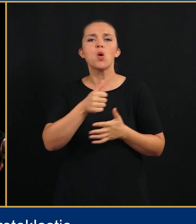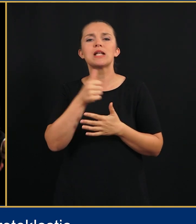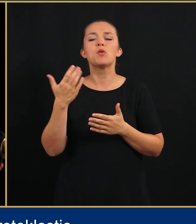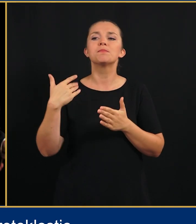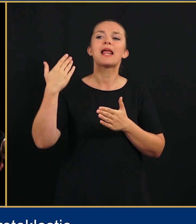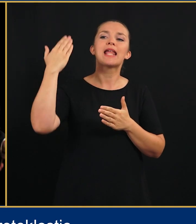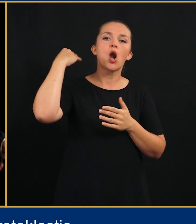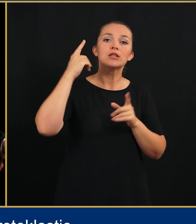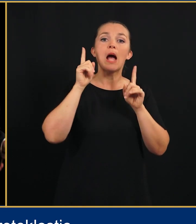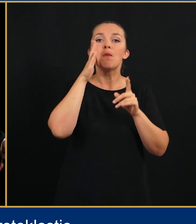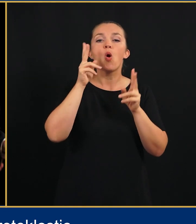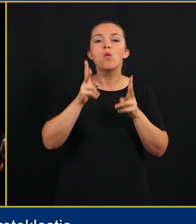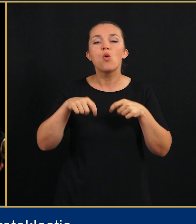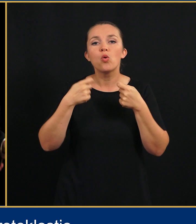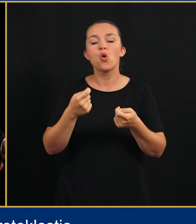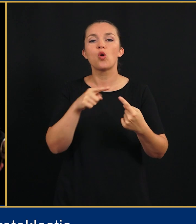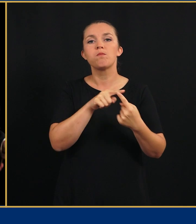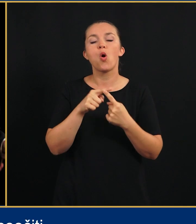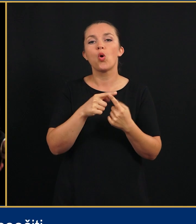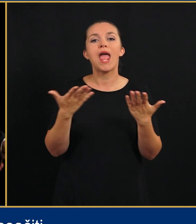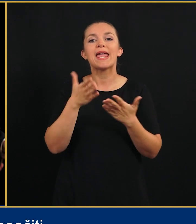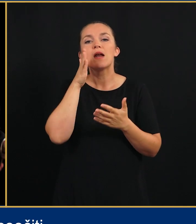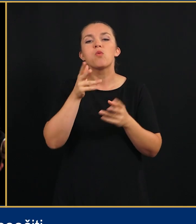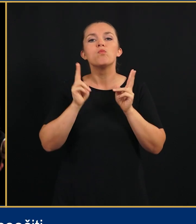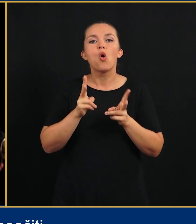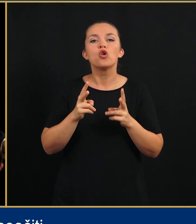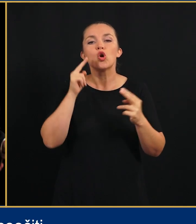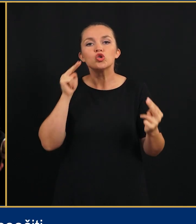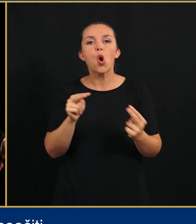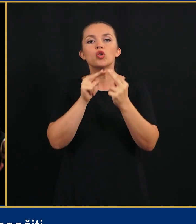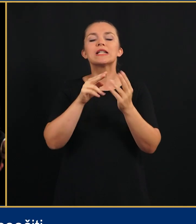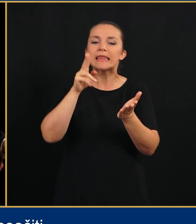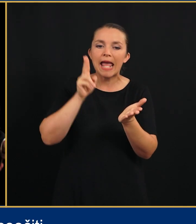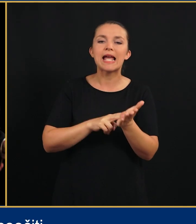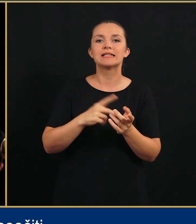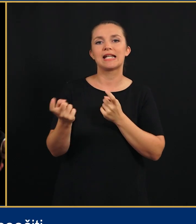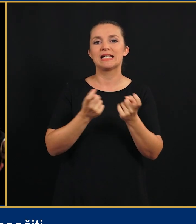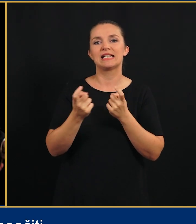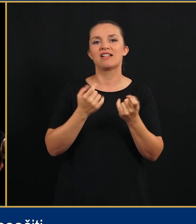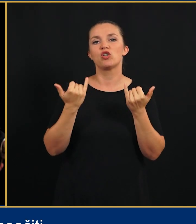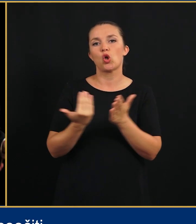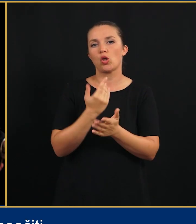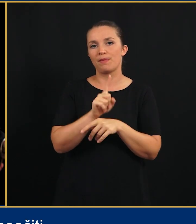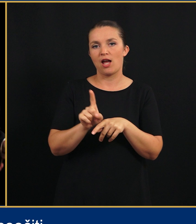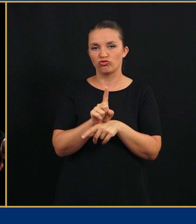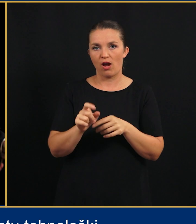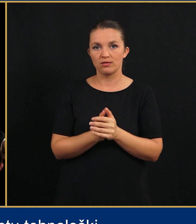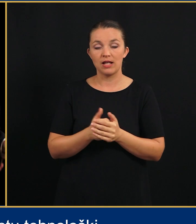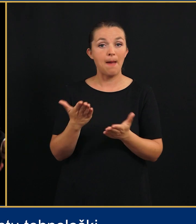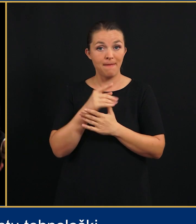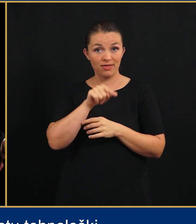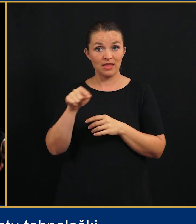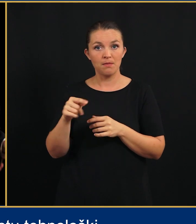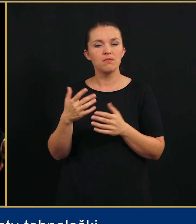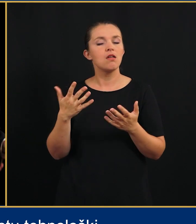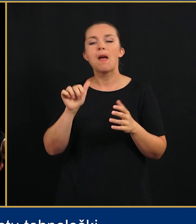zgolj s preteklostjo, ampak bo omogočil pogoje, v katerih se bo mogoče soočiti z dejanskimi izzivi sodobnega časa. Med njimi